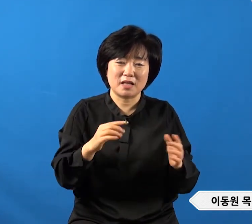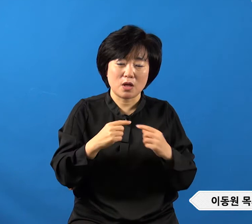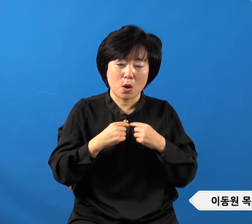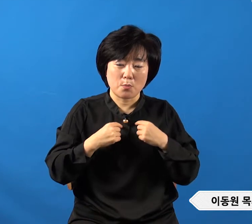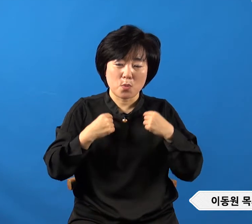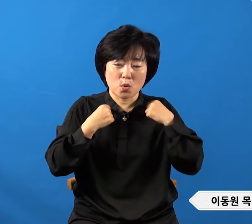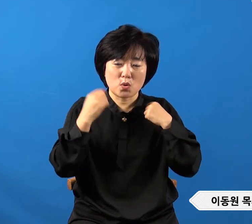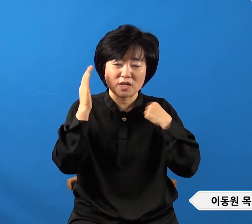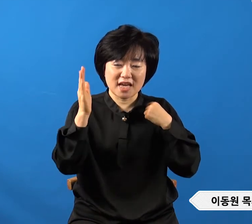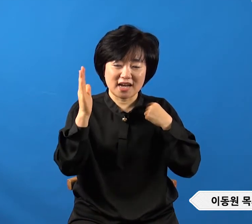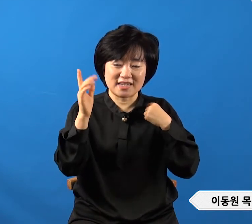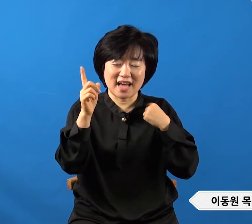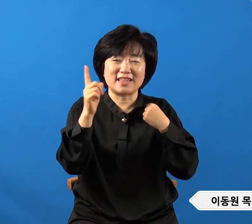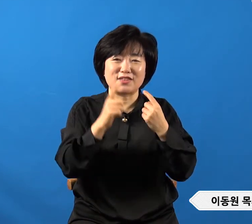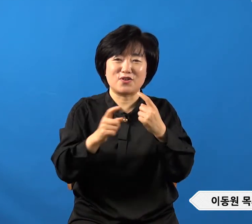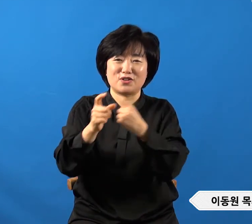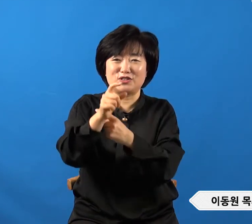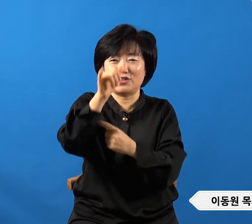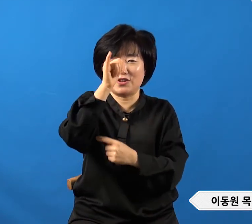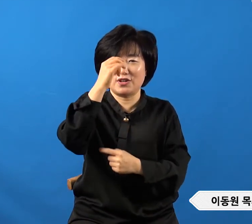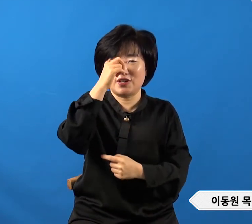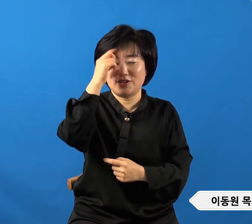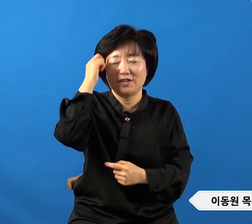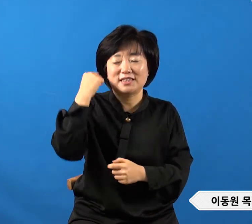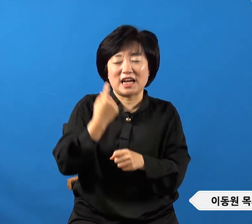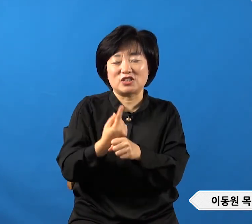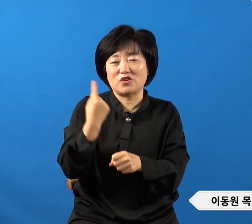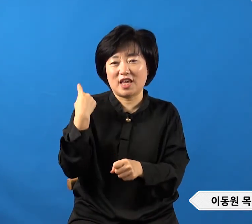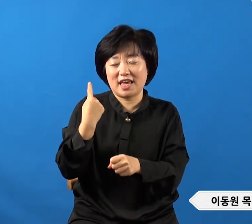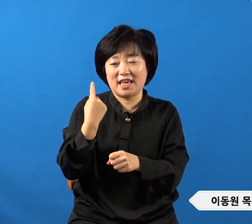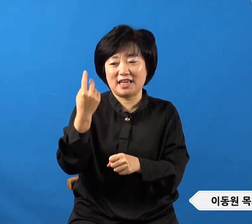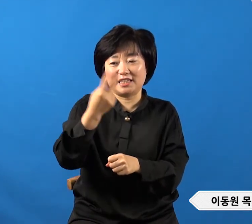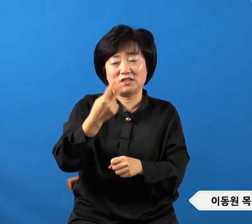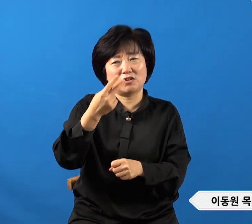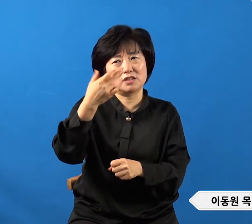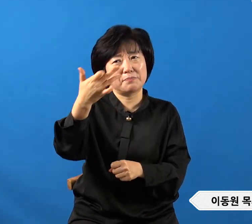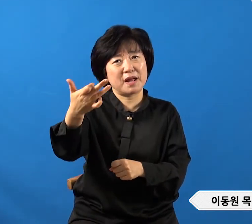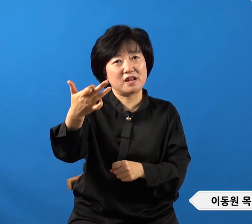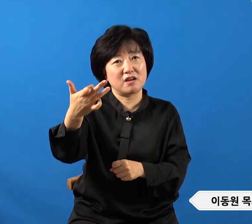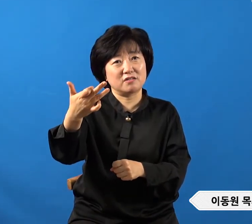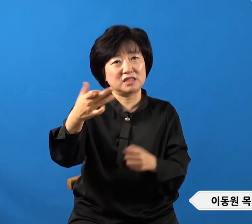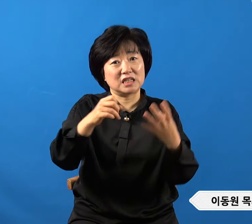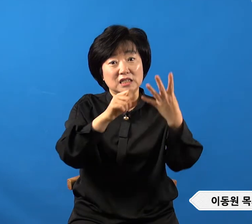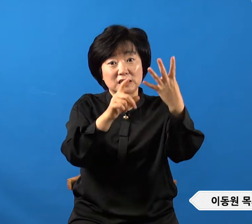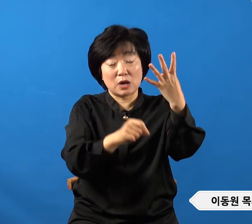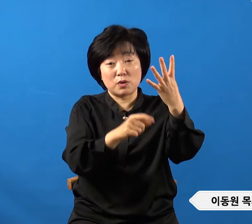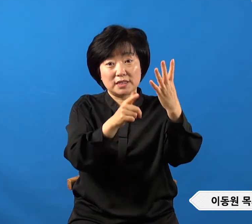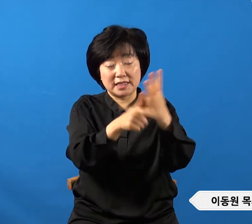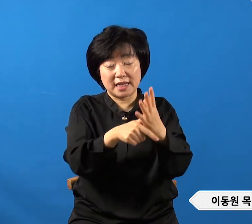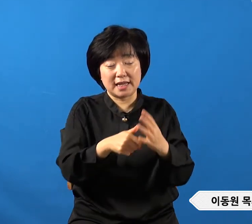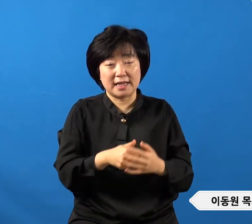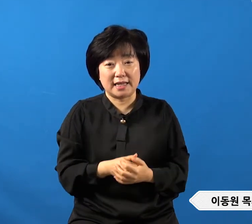목걸이 이야기를 하나 더 소개하고 싶습니다. 작년에 2018년 4월에